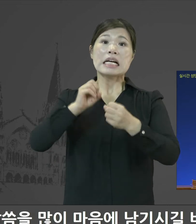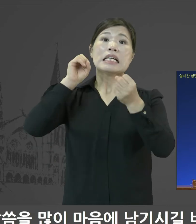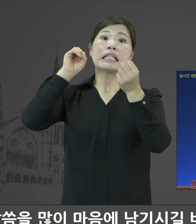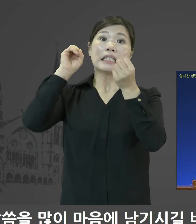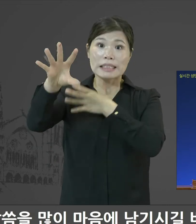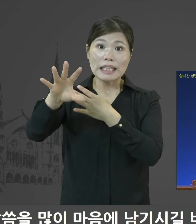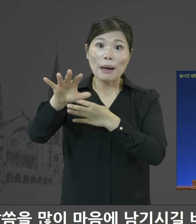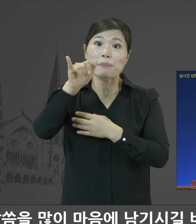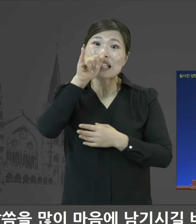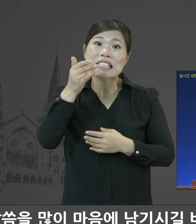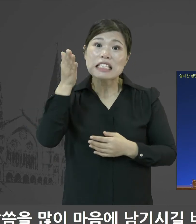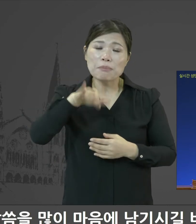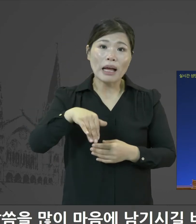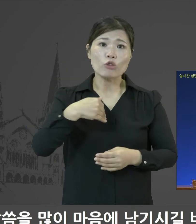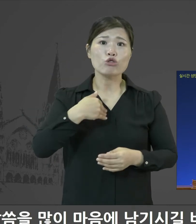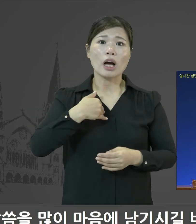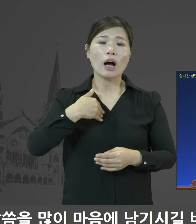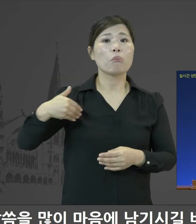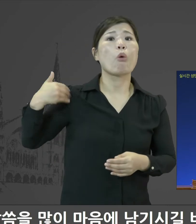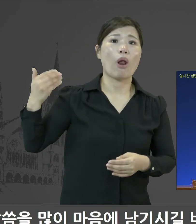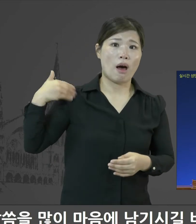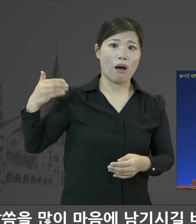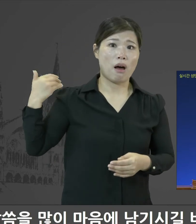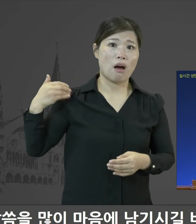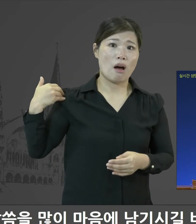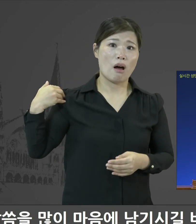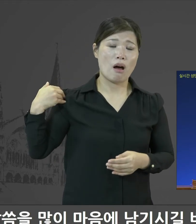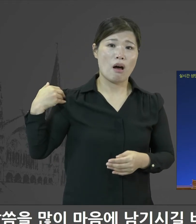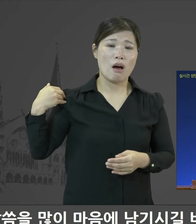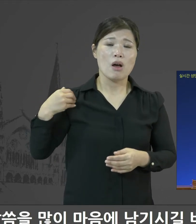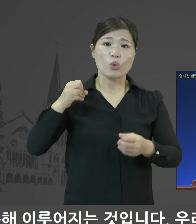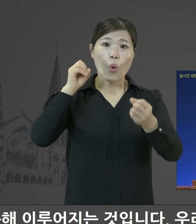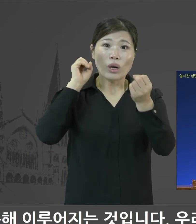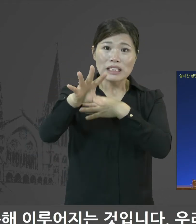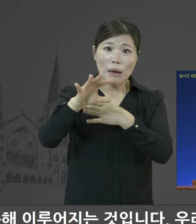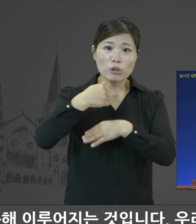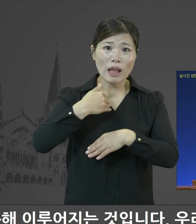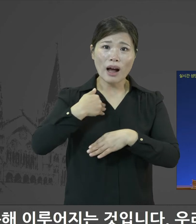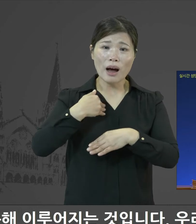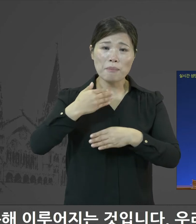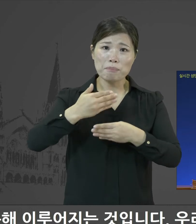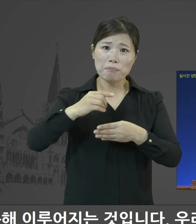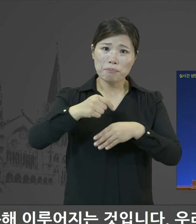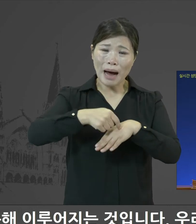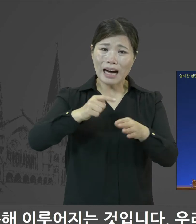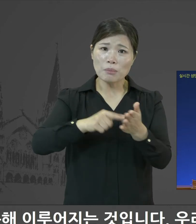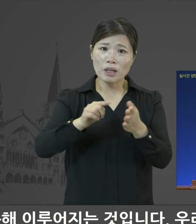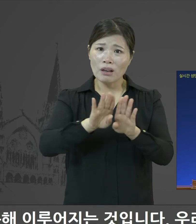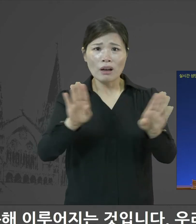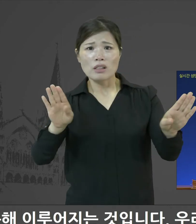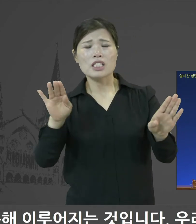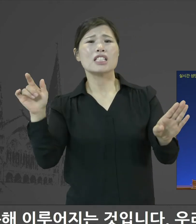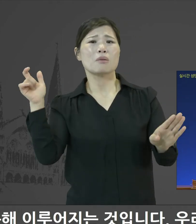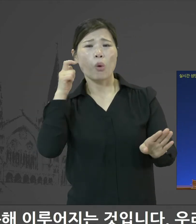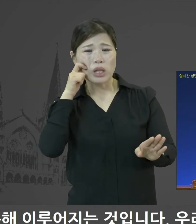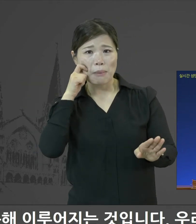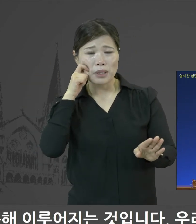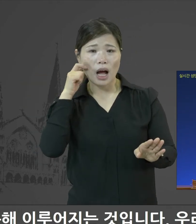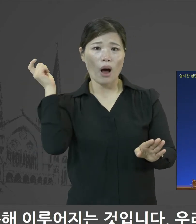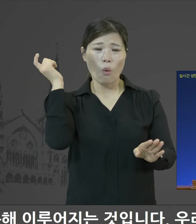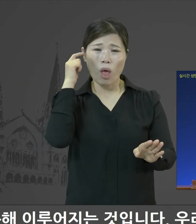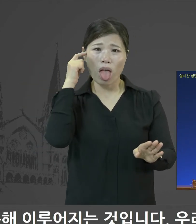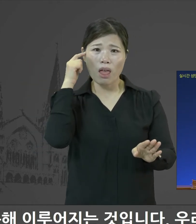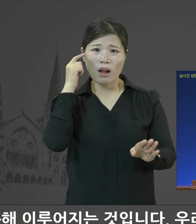우리가 보지 못하고 우리가 그 응답으로 열지 못하는 겁니다. 왜냐하면 잘 찾지도 않고 잘 구하지도 않고